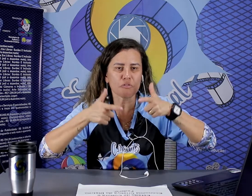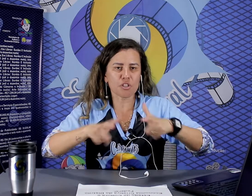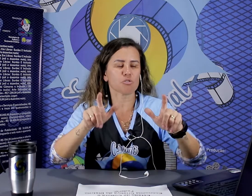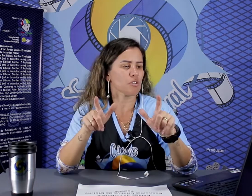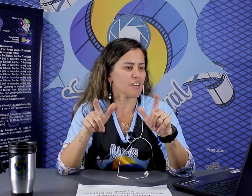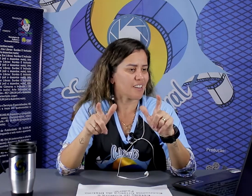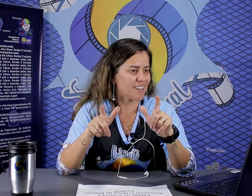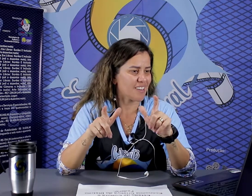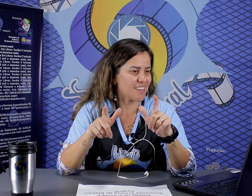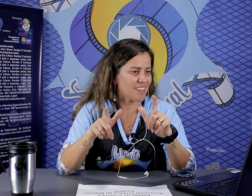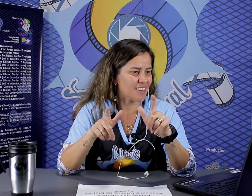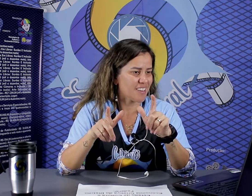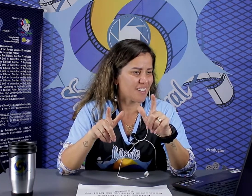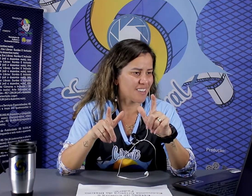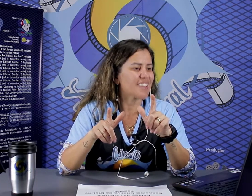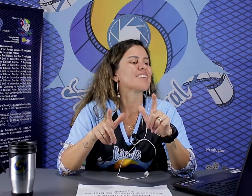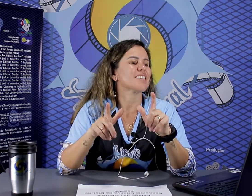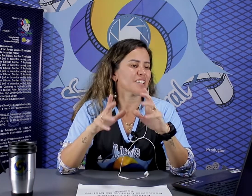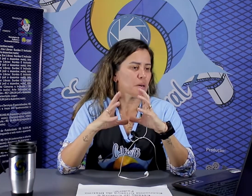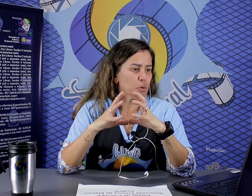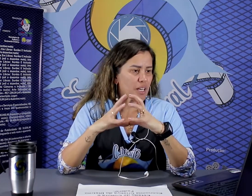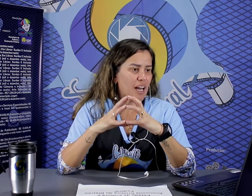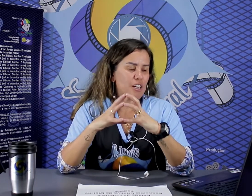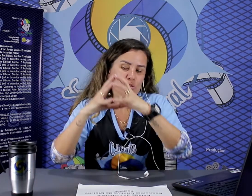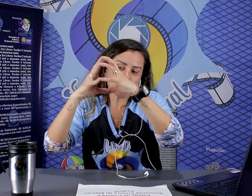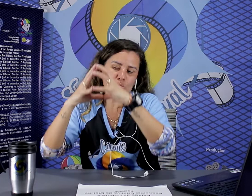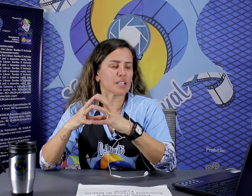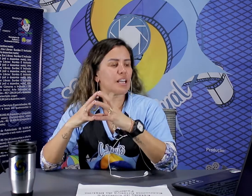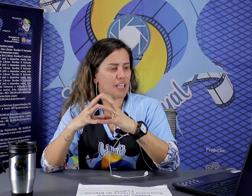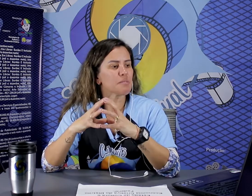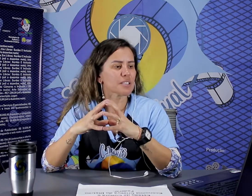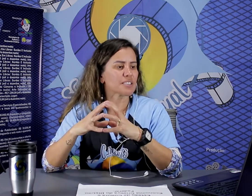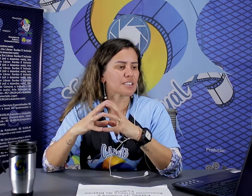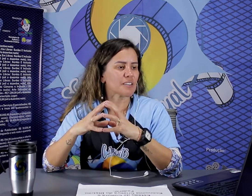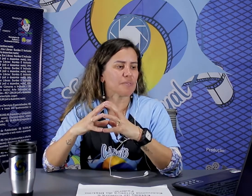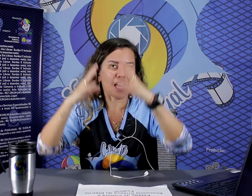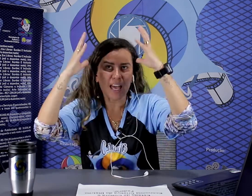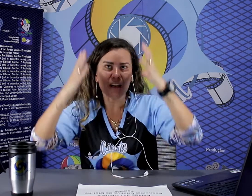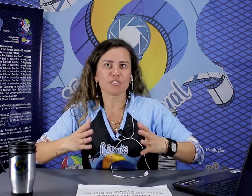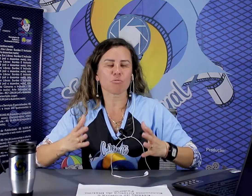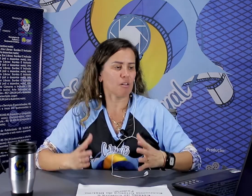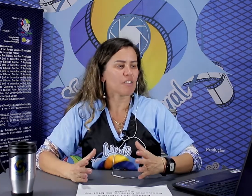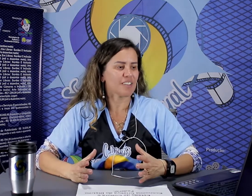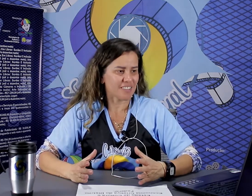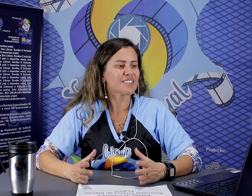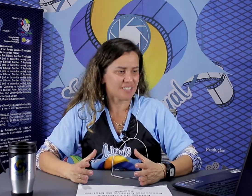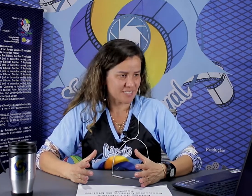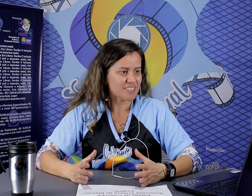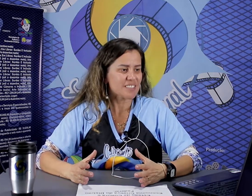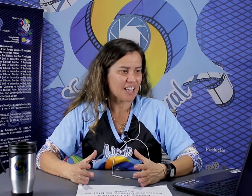vídeo. Ah, um vídeo, sim. Porque a estrutura da Libras é visual, né?